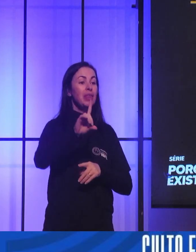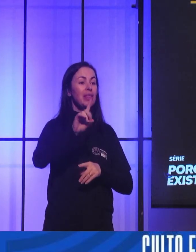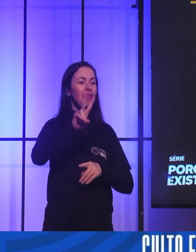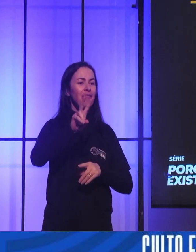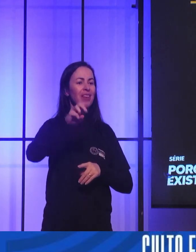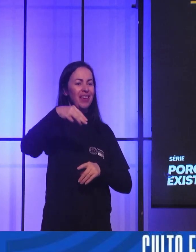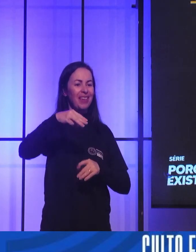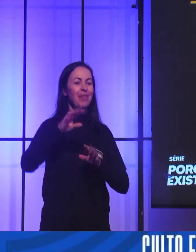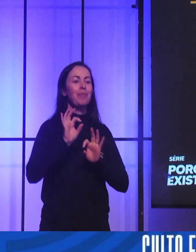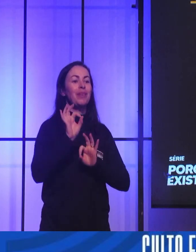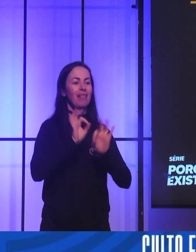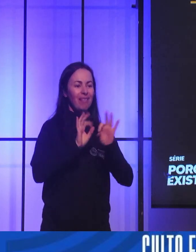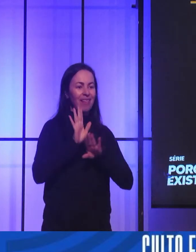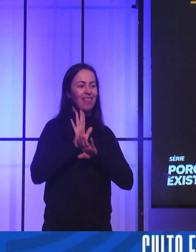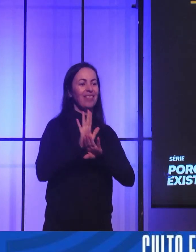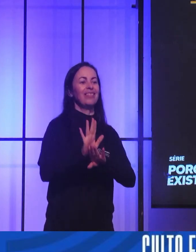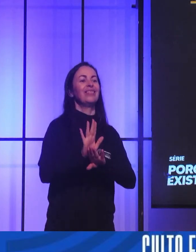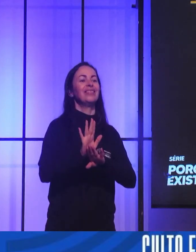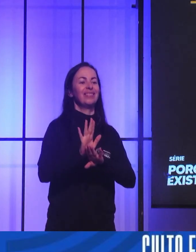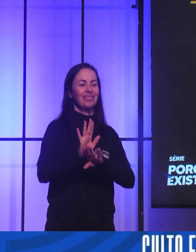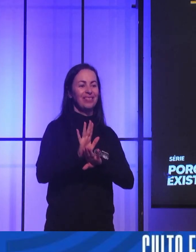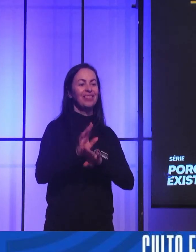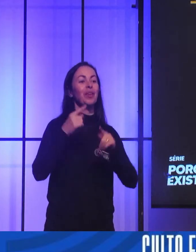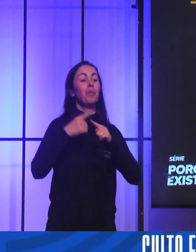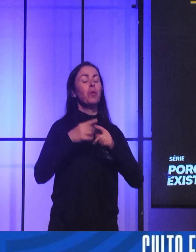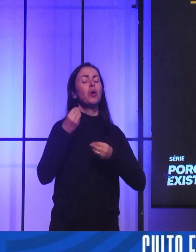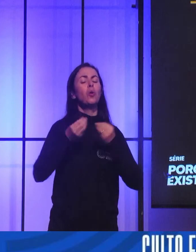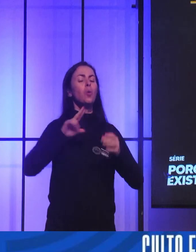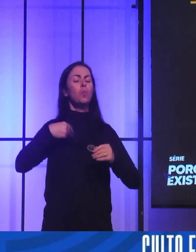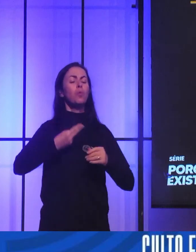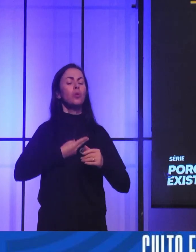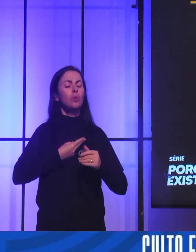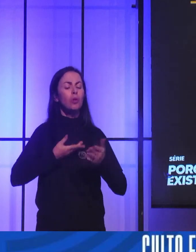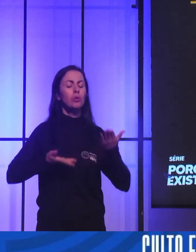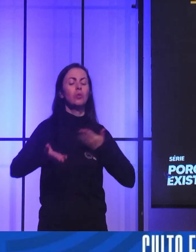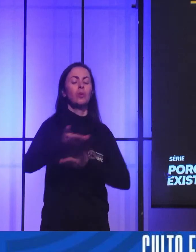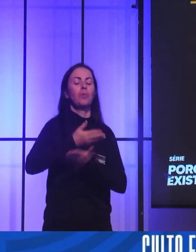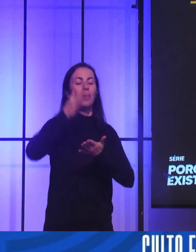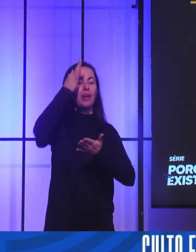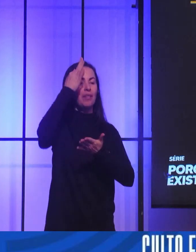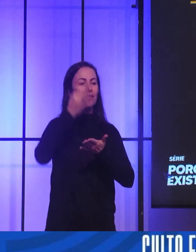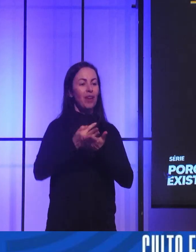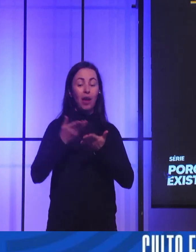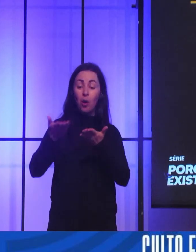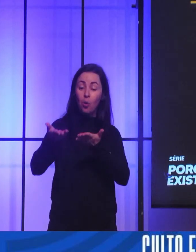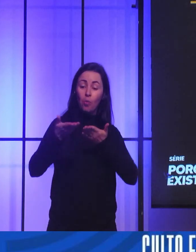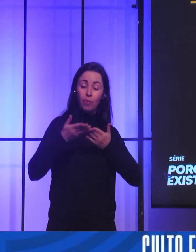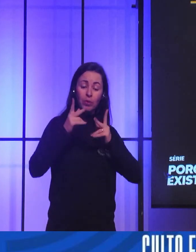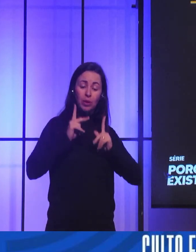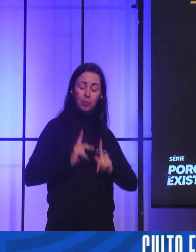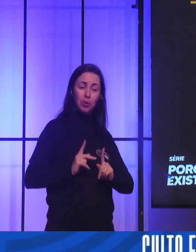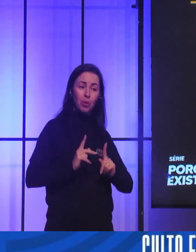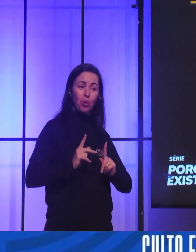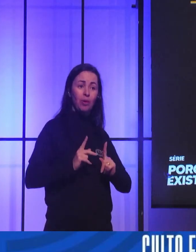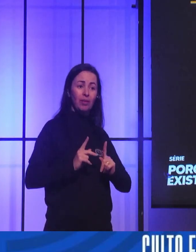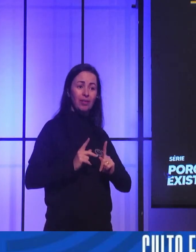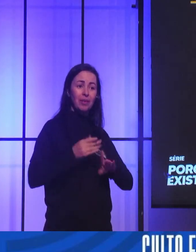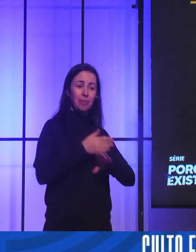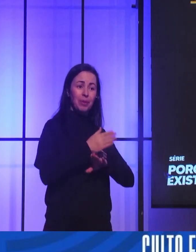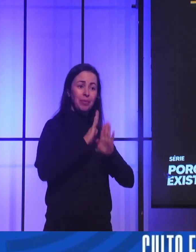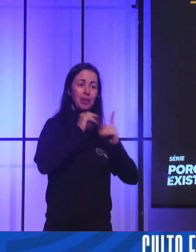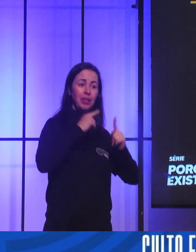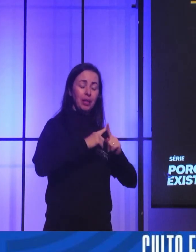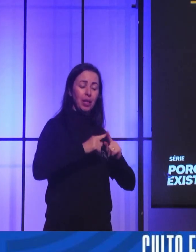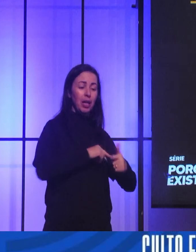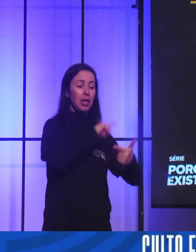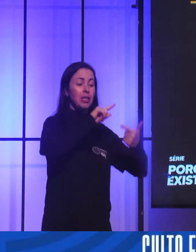como nós podemos compartilhar a nossa fé? Convidando alguém para vir à igreja, compartilhando a